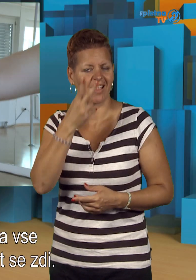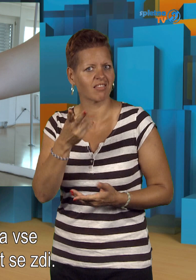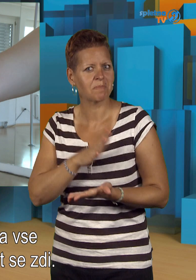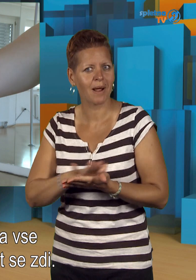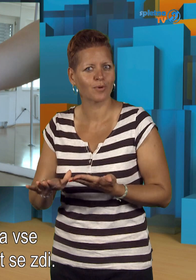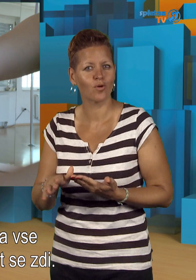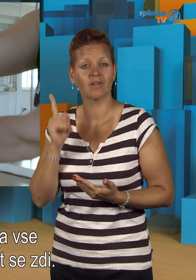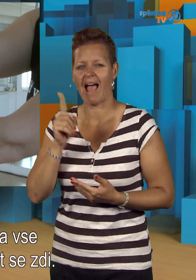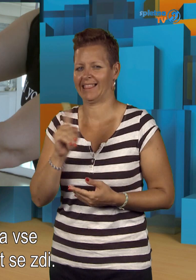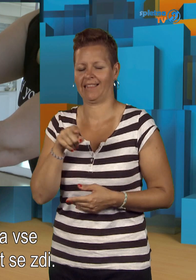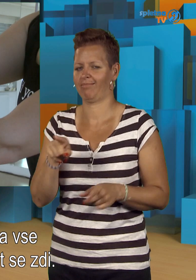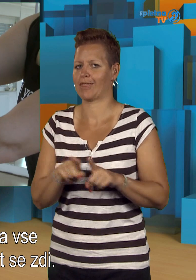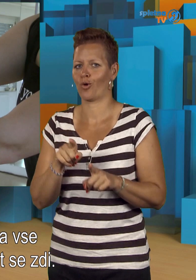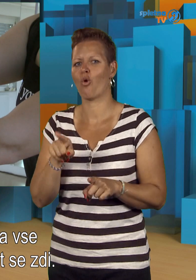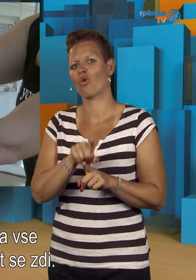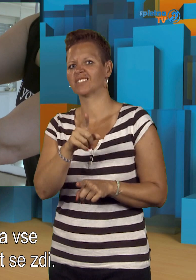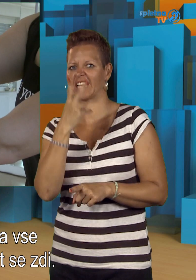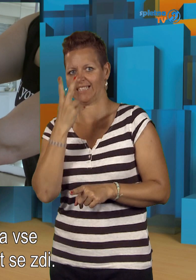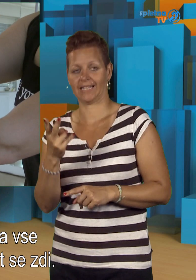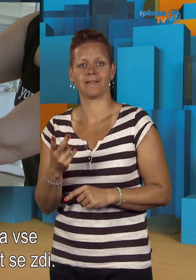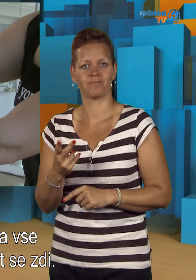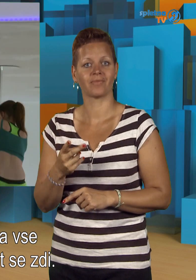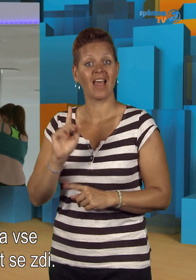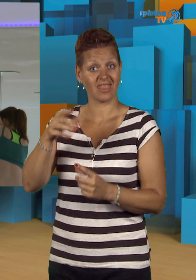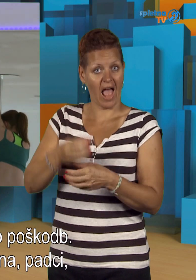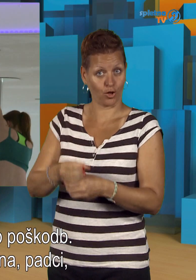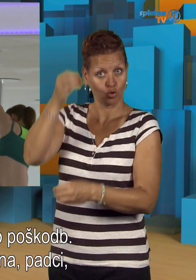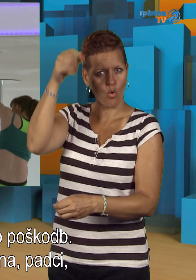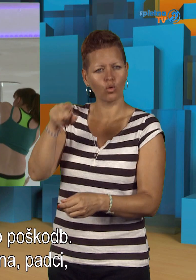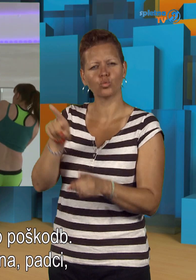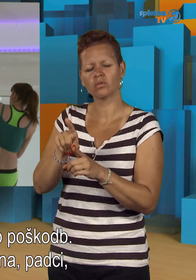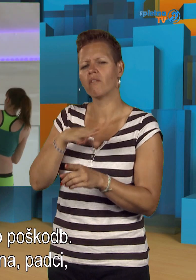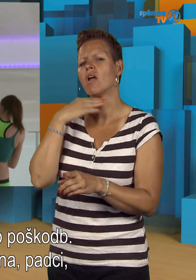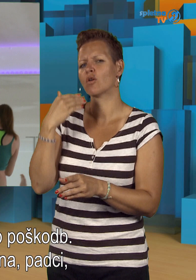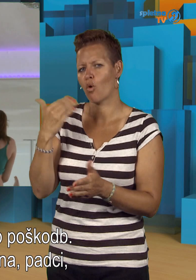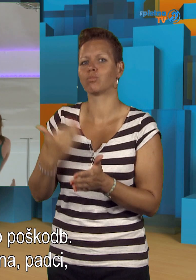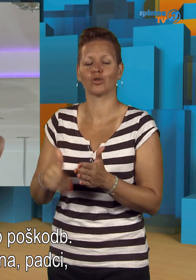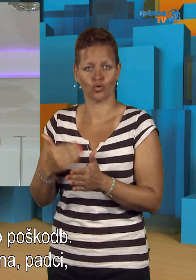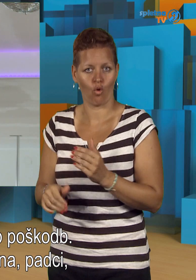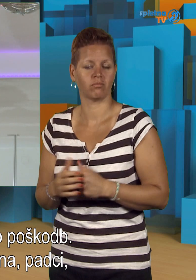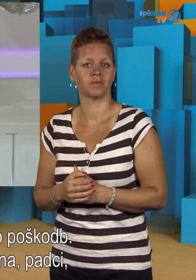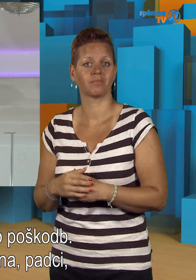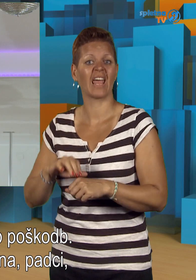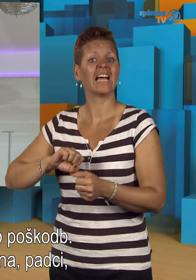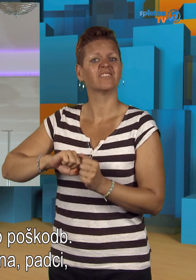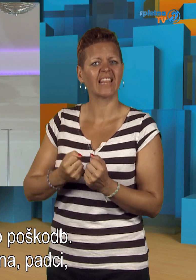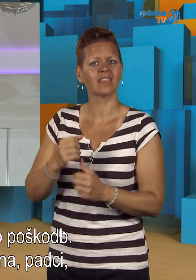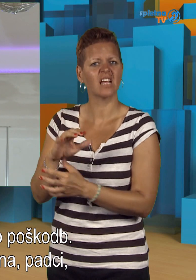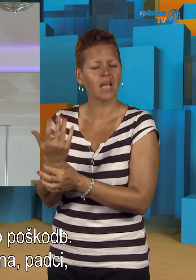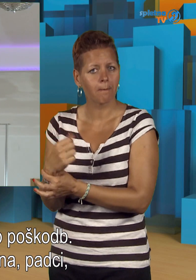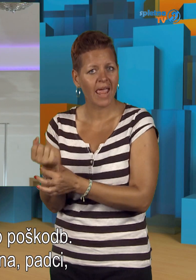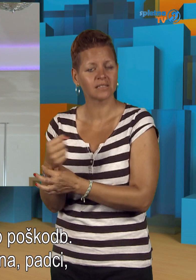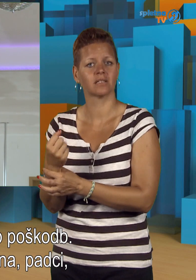Zveni preprosto, a vse vendarle ni tako, kot se zdi. Na drogu je tudi veliko poškodb.